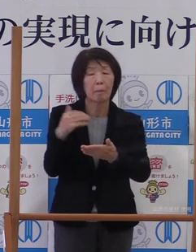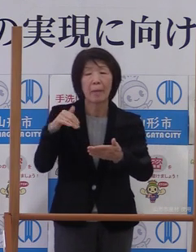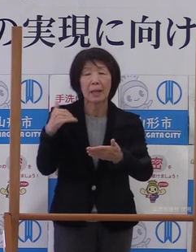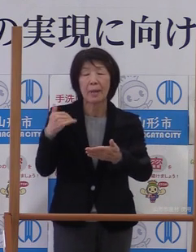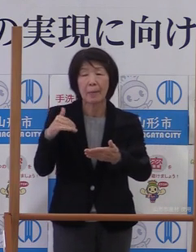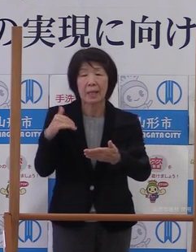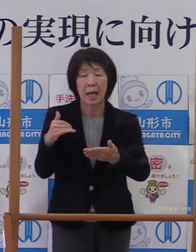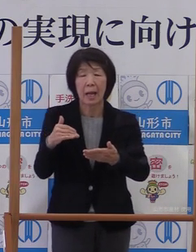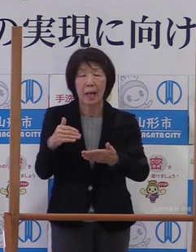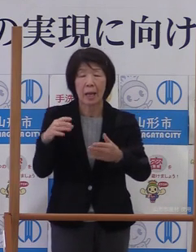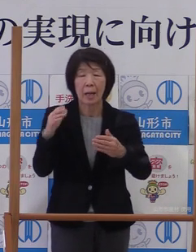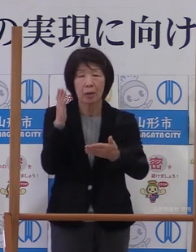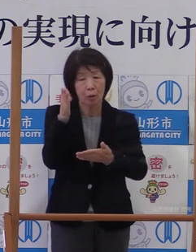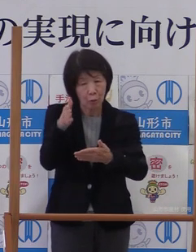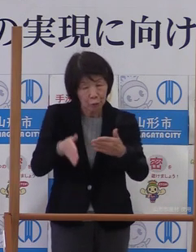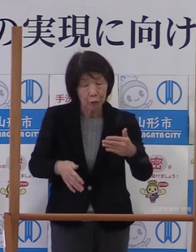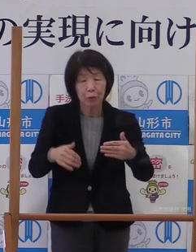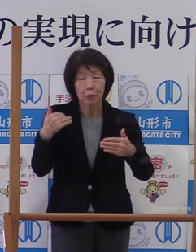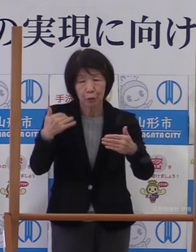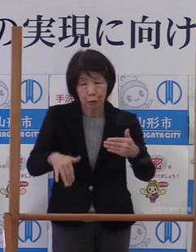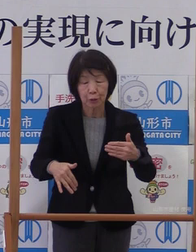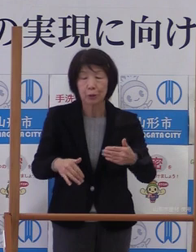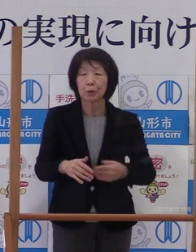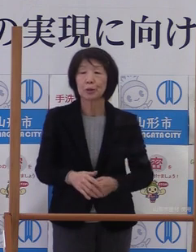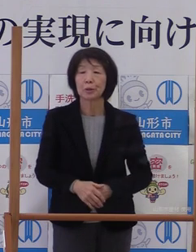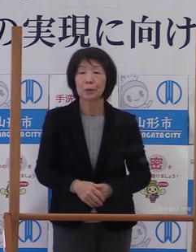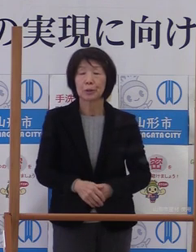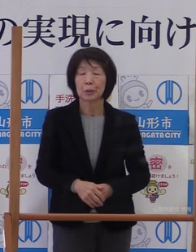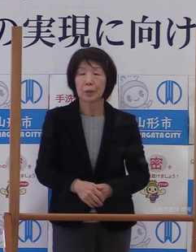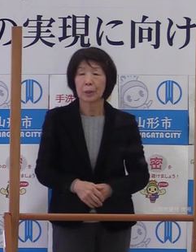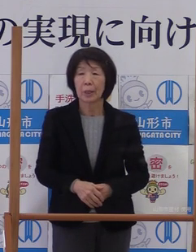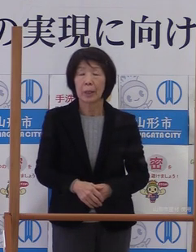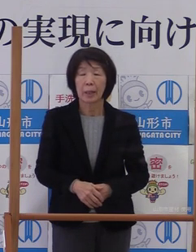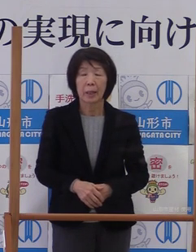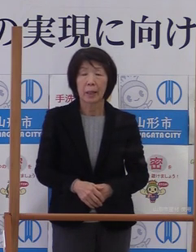を受けるべく進めていくことと、先ほどこ